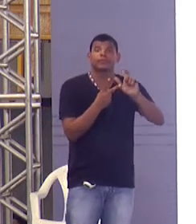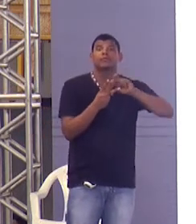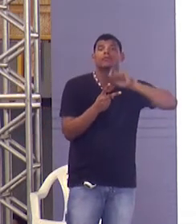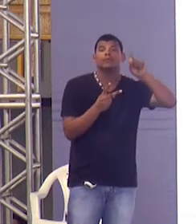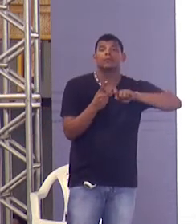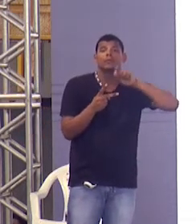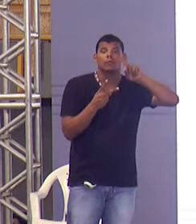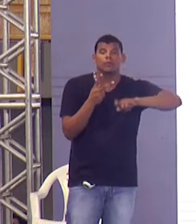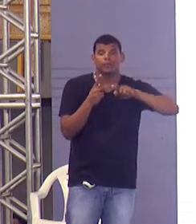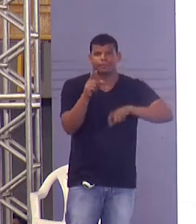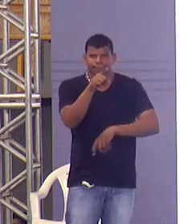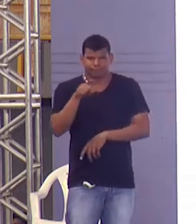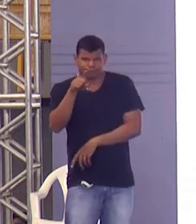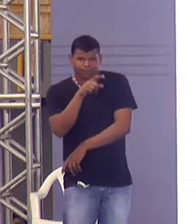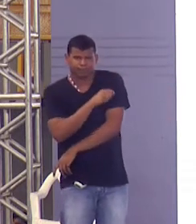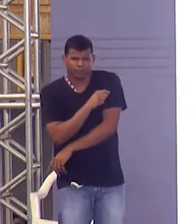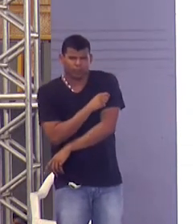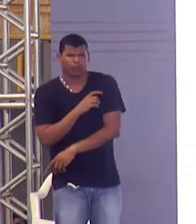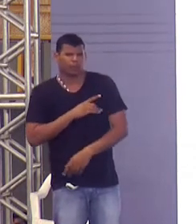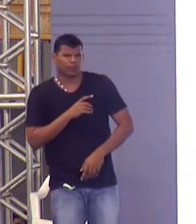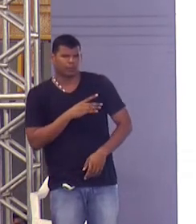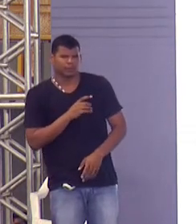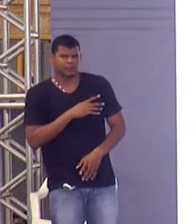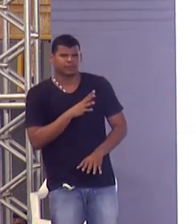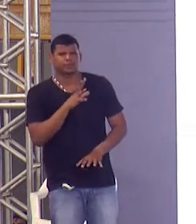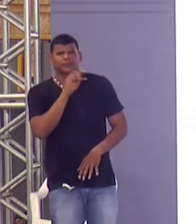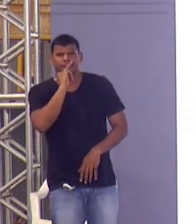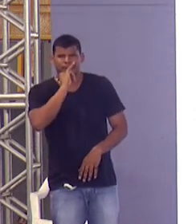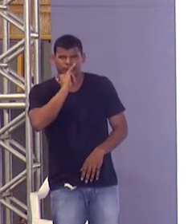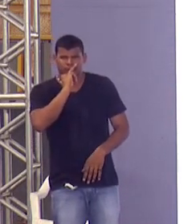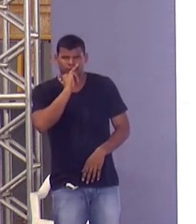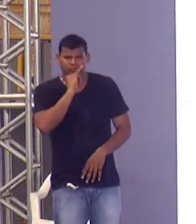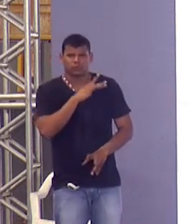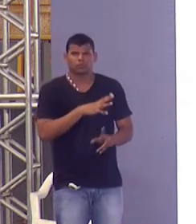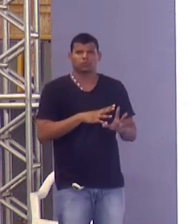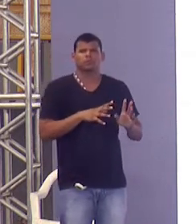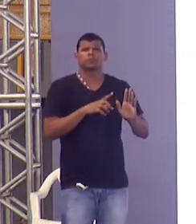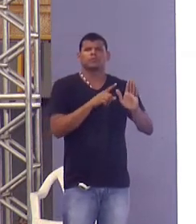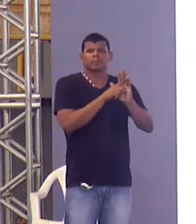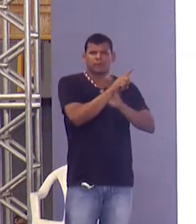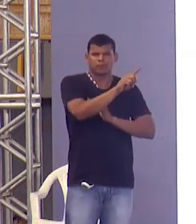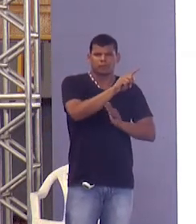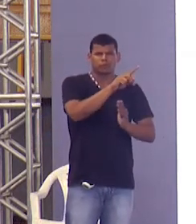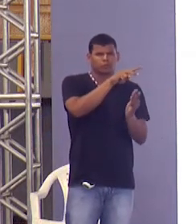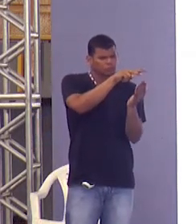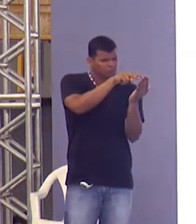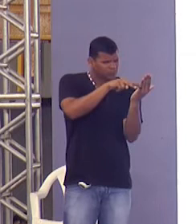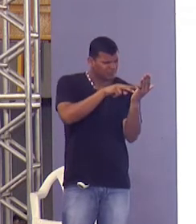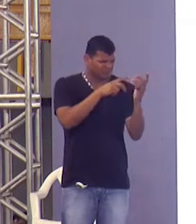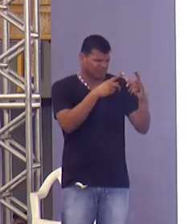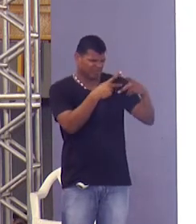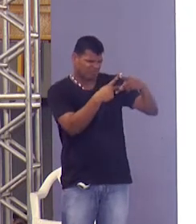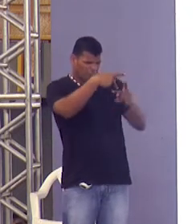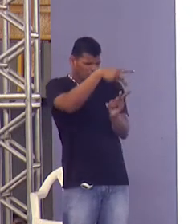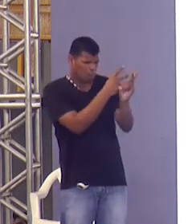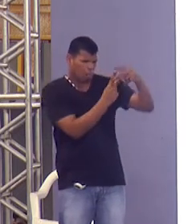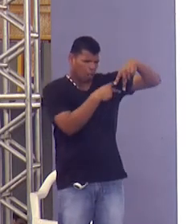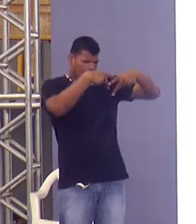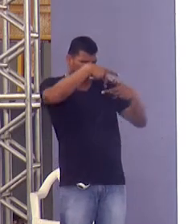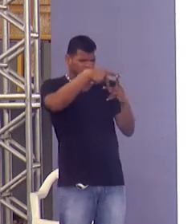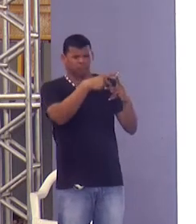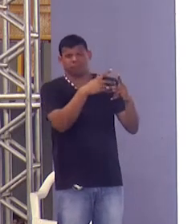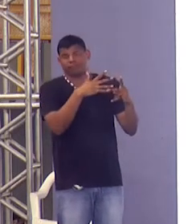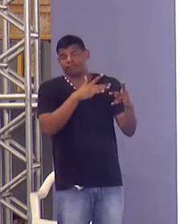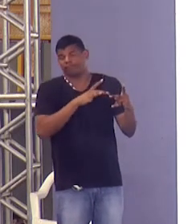aluno morre de medo. Problema que tem figura feia. O cara olha para uma figura lá, cheia de coisa, aí ele morre de